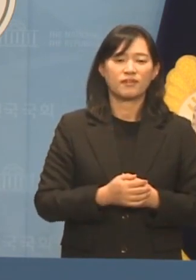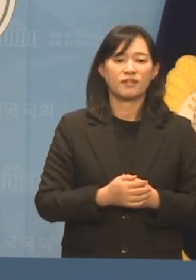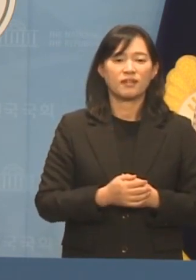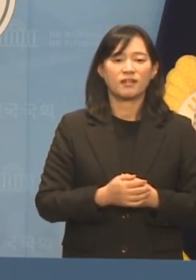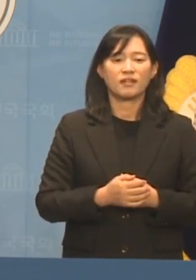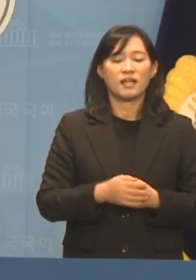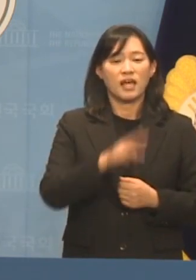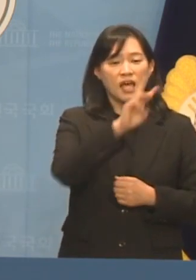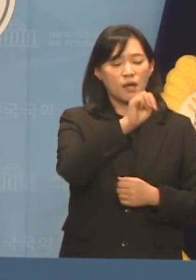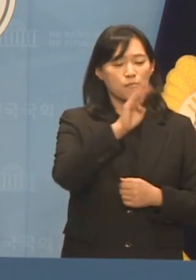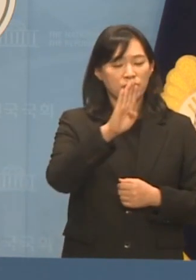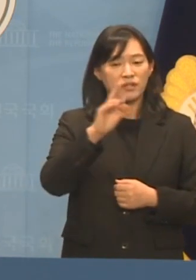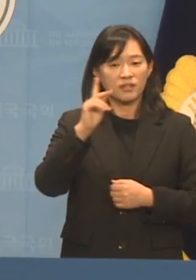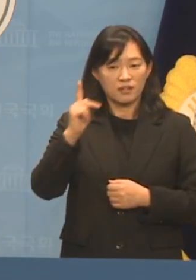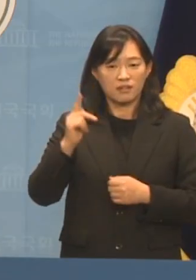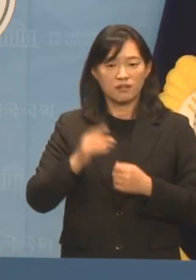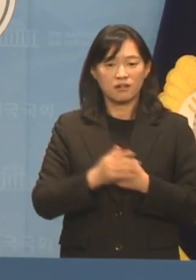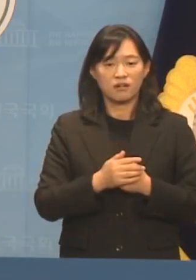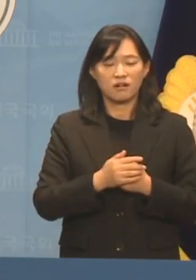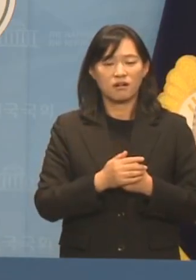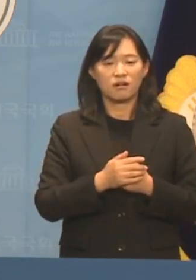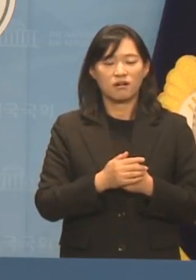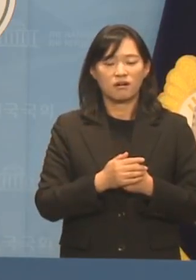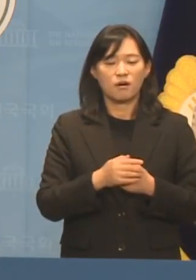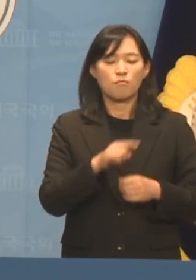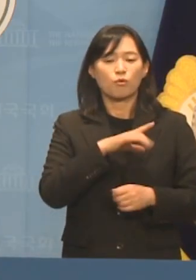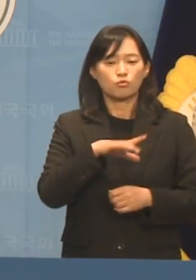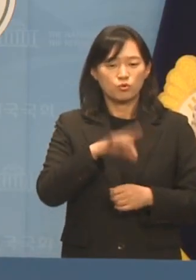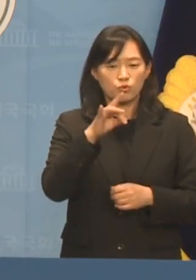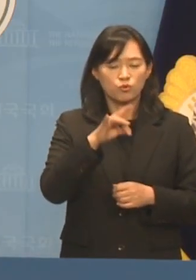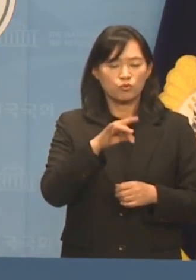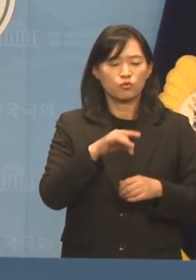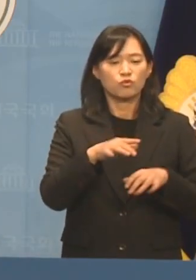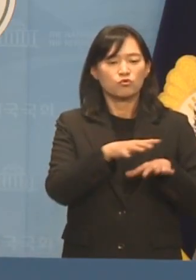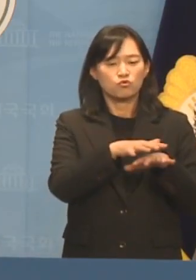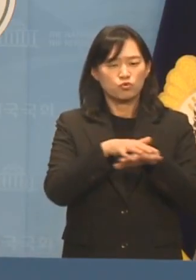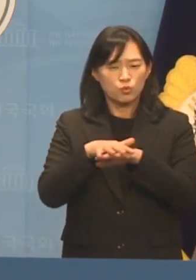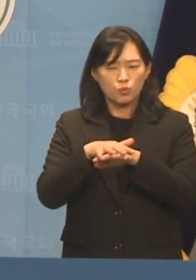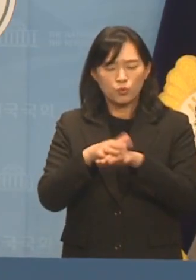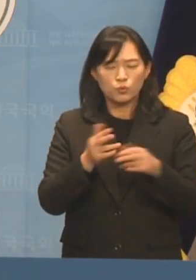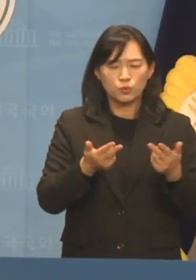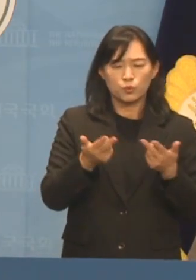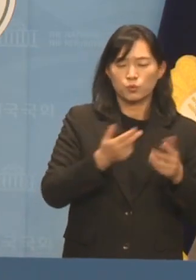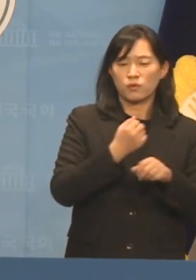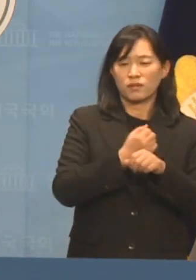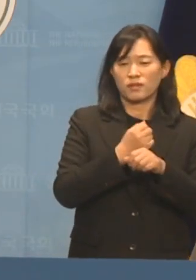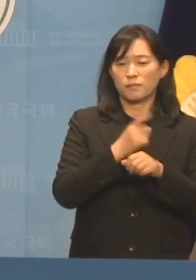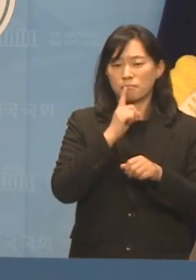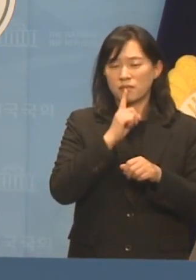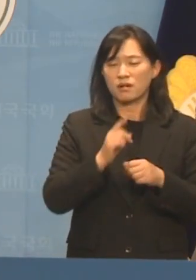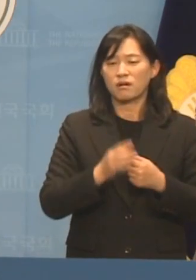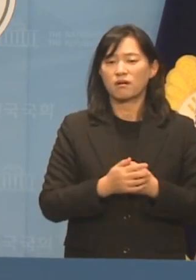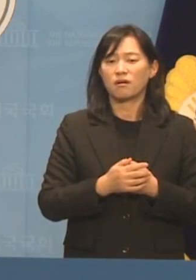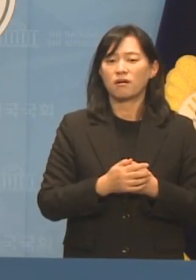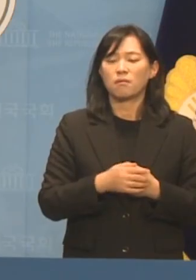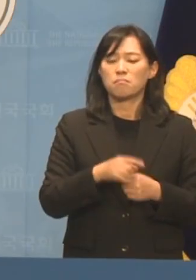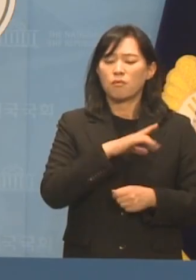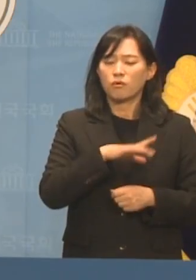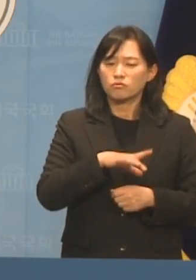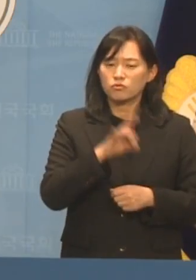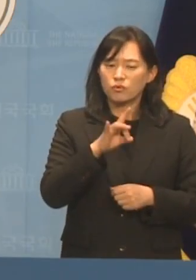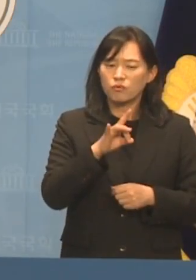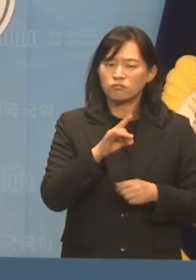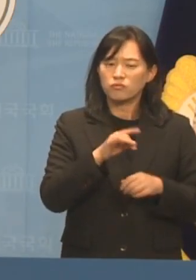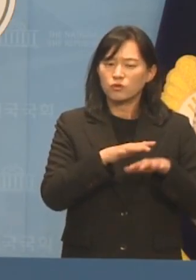MBK가 선제적 구조조정을 얘기하고 지금 실행하고 있습니다. 선제적 구조조정